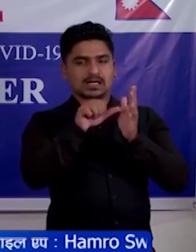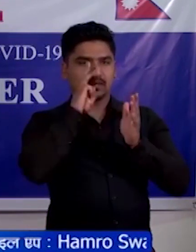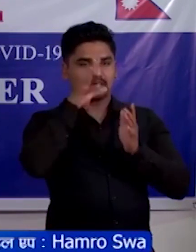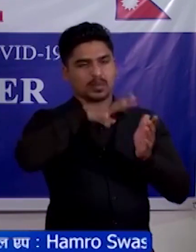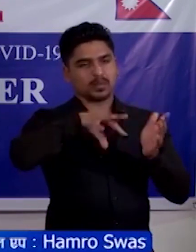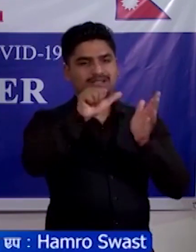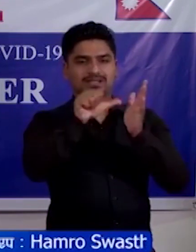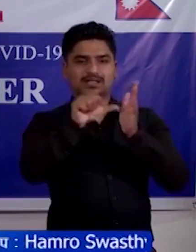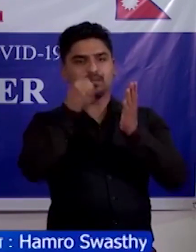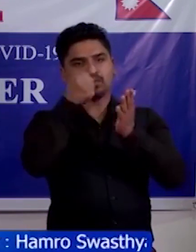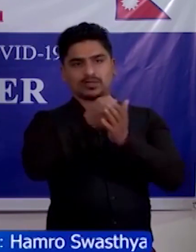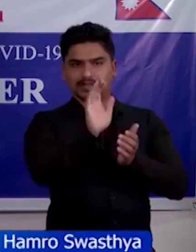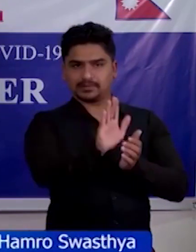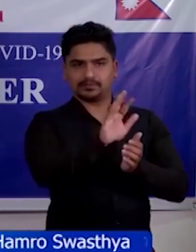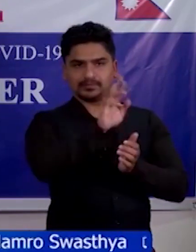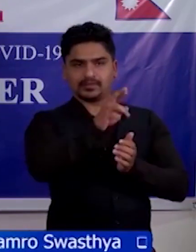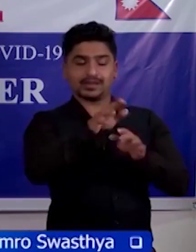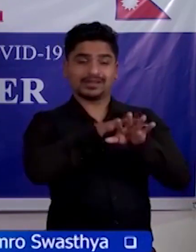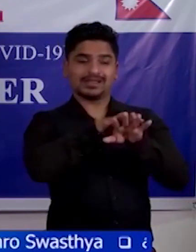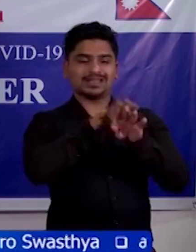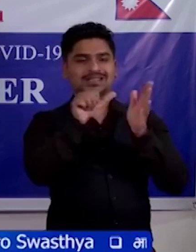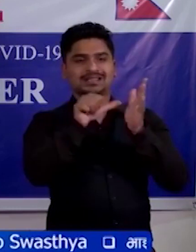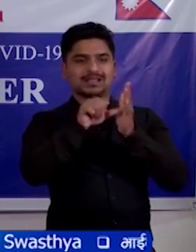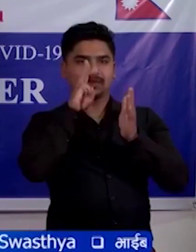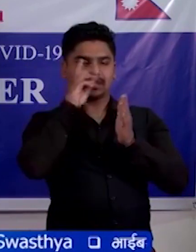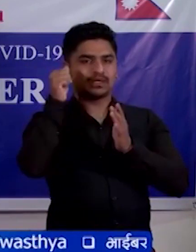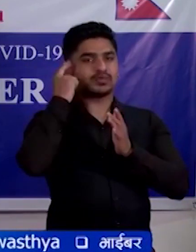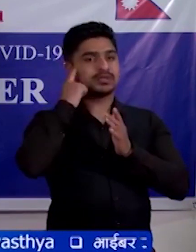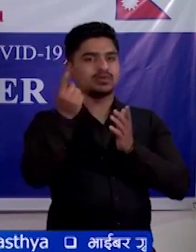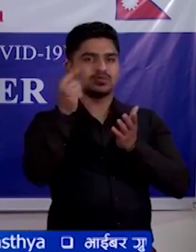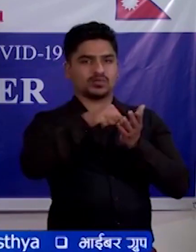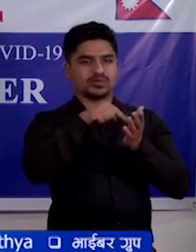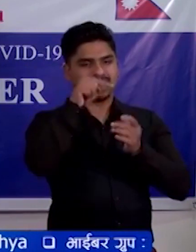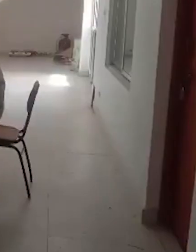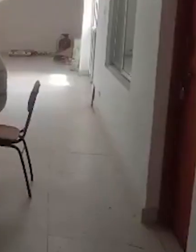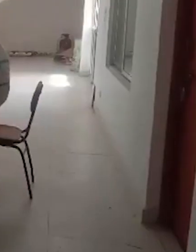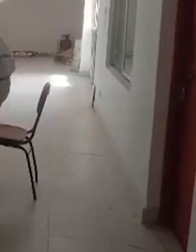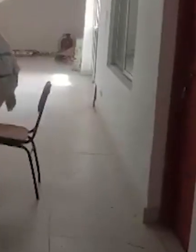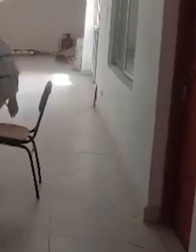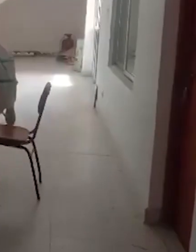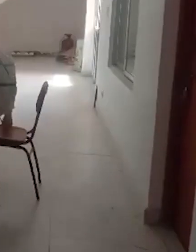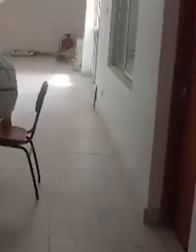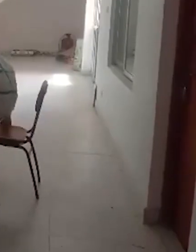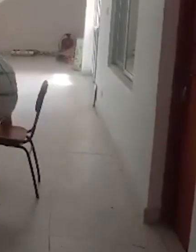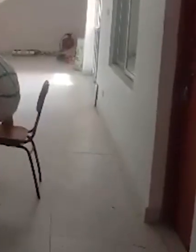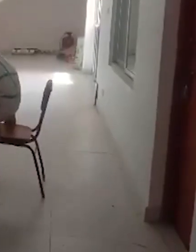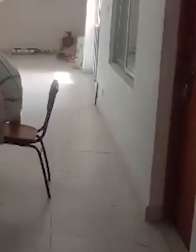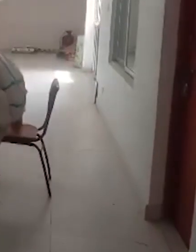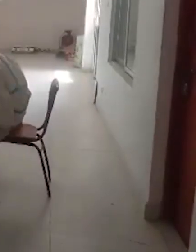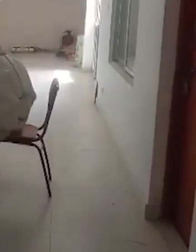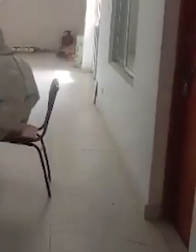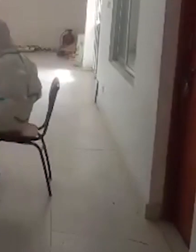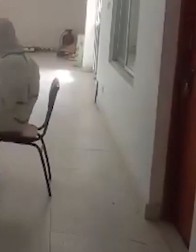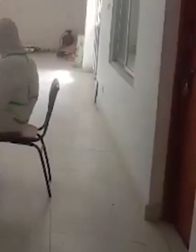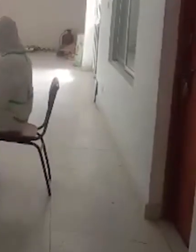सबै जिल्लाहरूमा पुगिसकेको छ। सरकारले सञ्चालन गरेको कल सेन्टरमा पछिल्लो 24 घन्टामा 3,040 जिज्ञासाको सम्बोधन